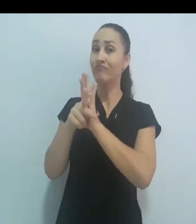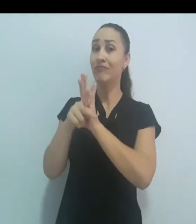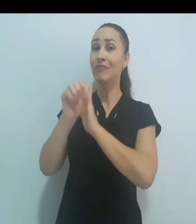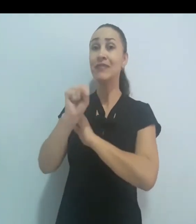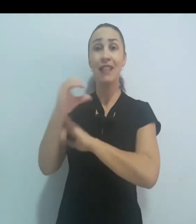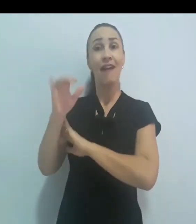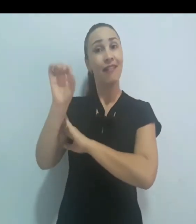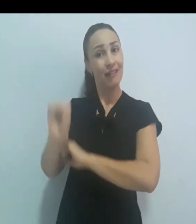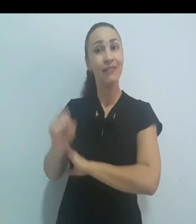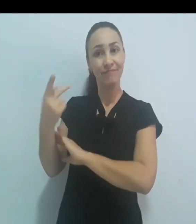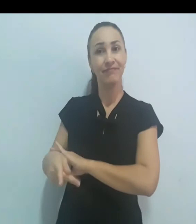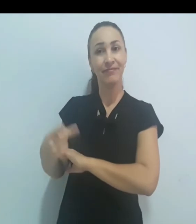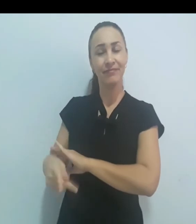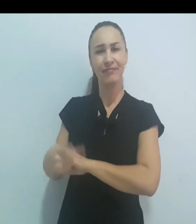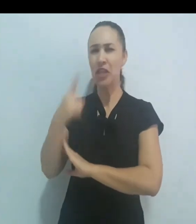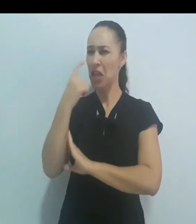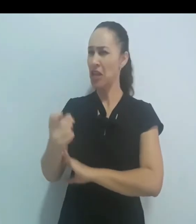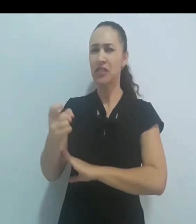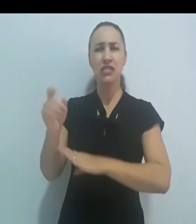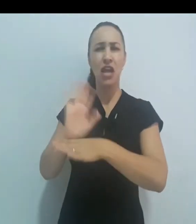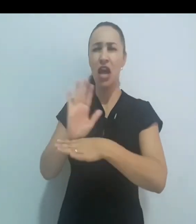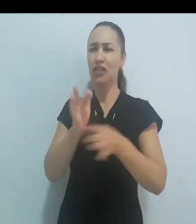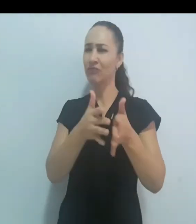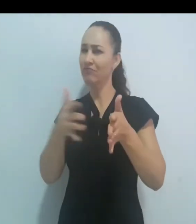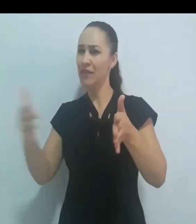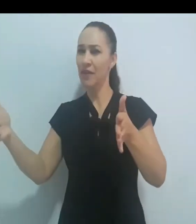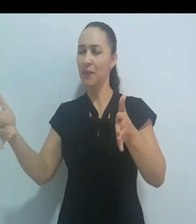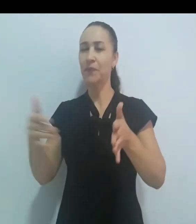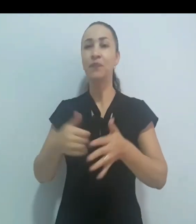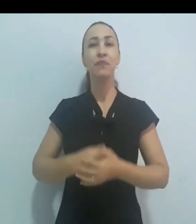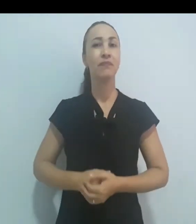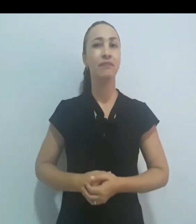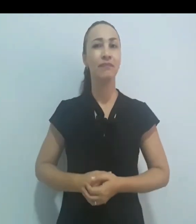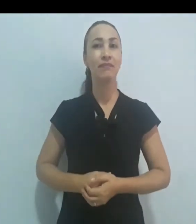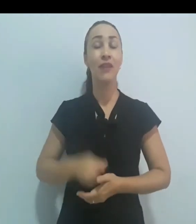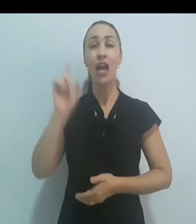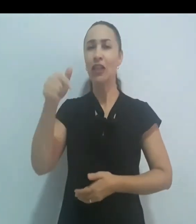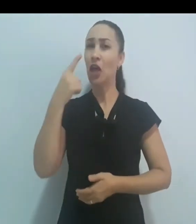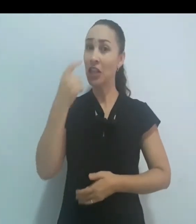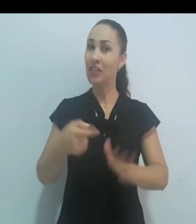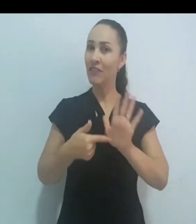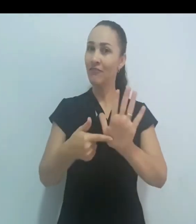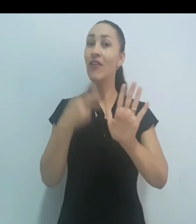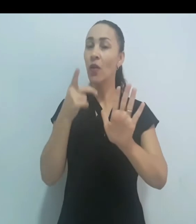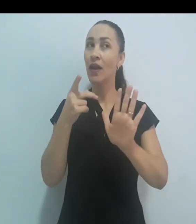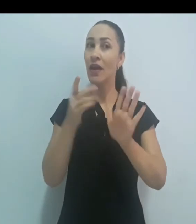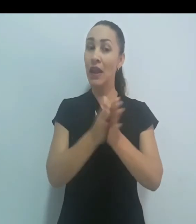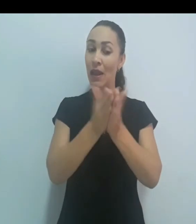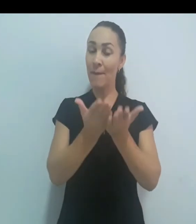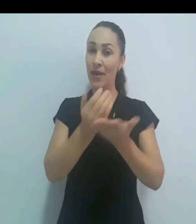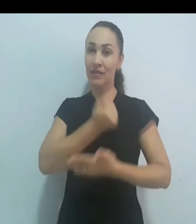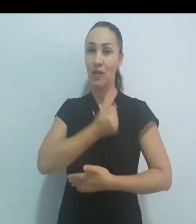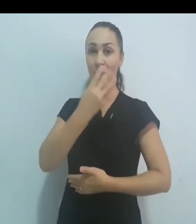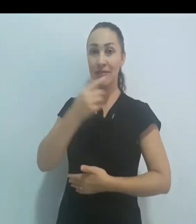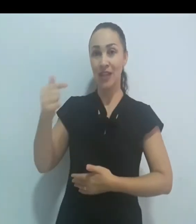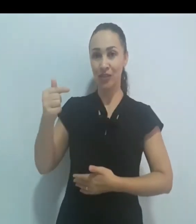produzida em Santa Catarina. Muito interessante a série, né? E aí ele chama atenção nesse sentido, dizendo que, olha,